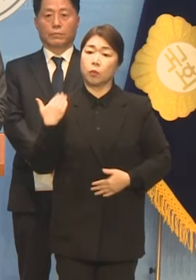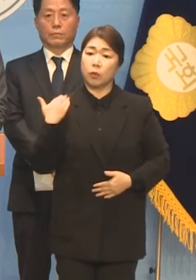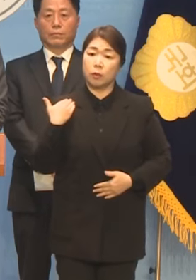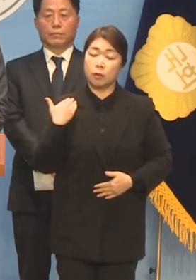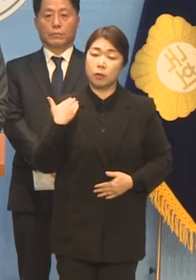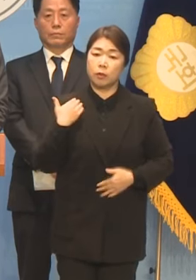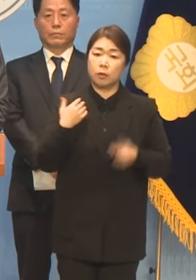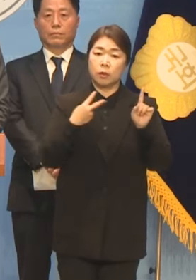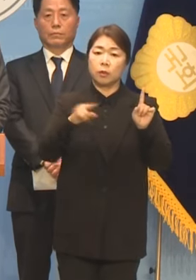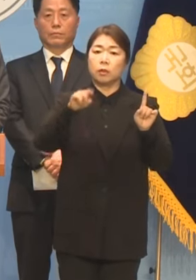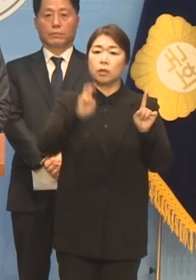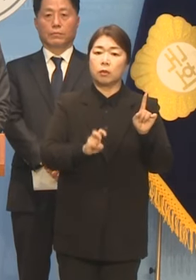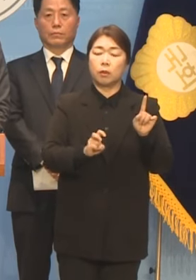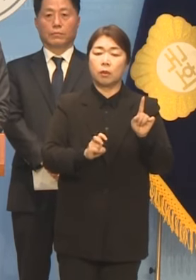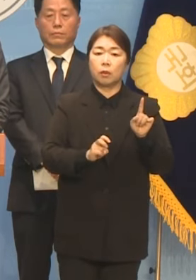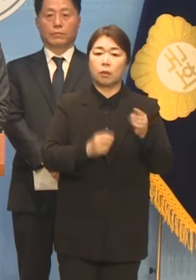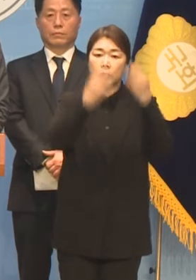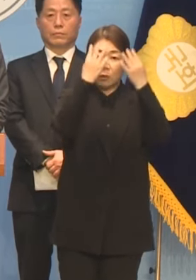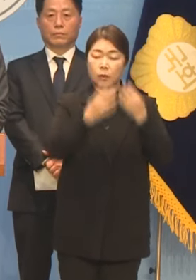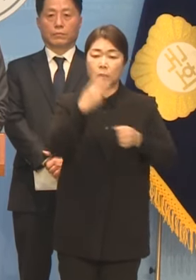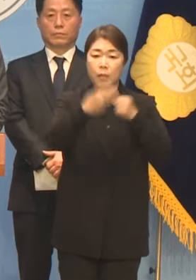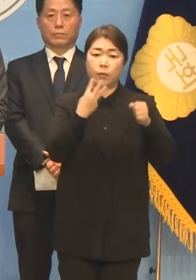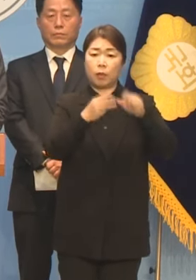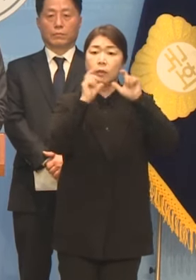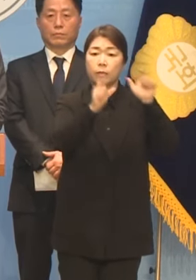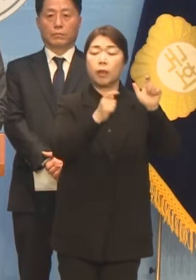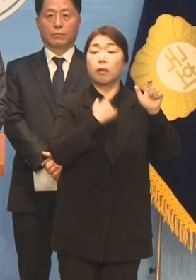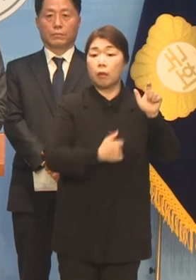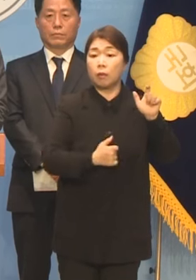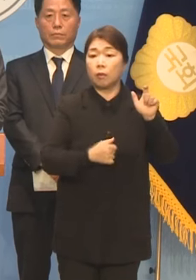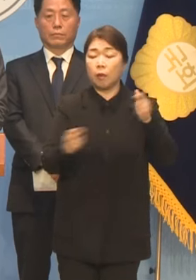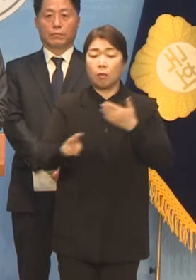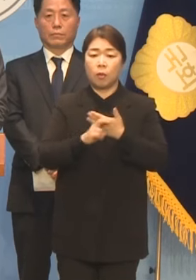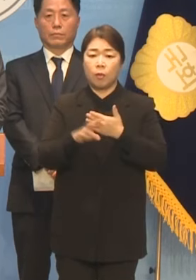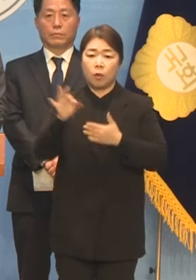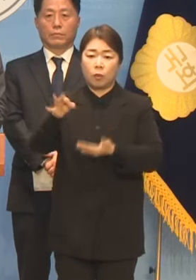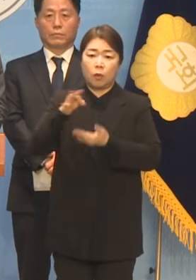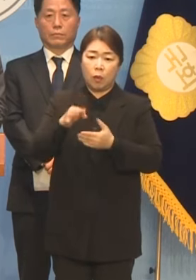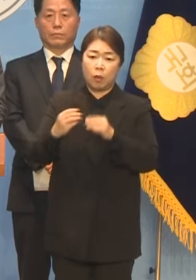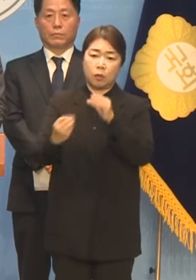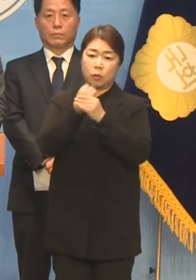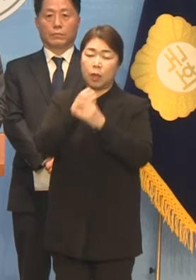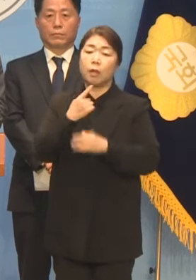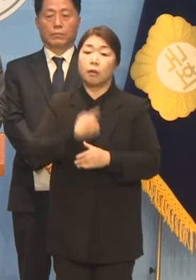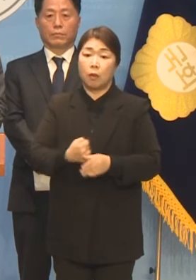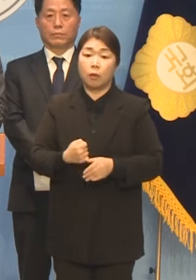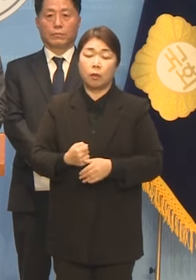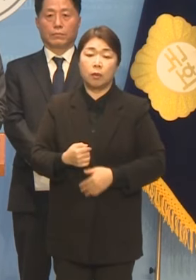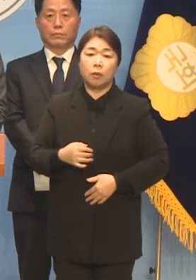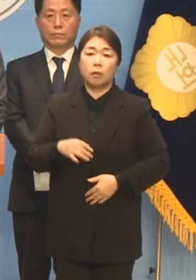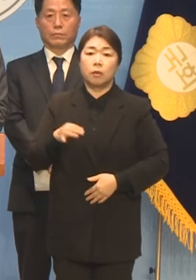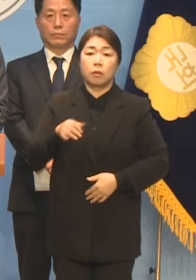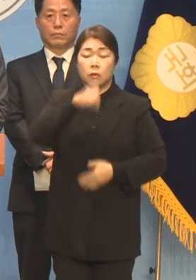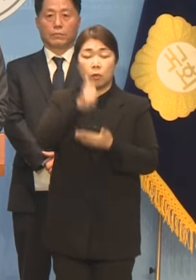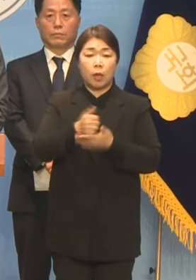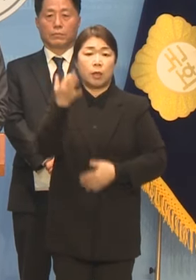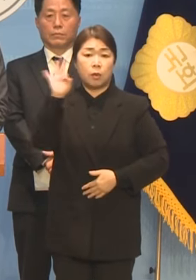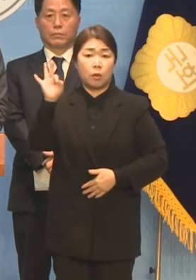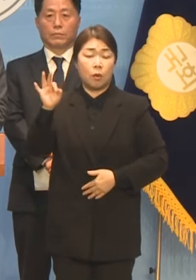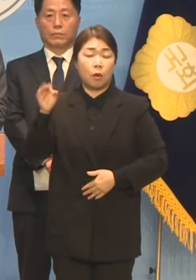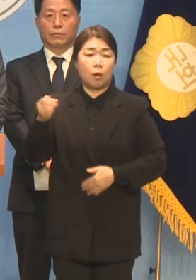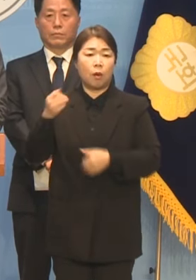일심에서 징역 3년을 선고받은 경우나 불법 자금을 수수한 혐의를 인정하고 재판을 받고 있는